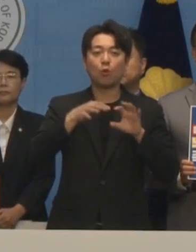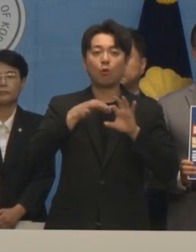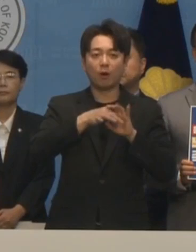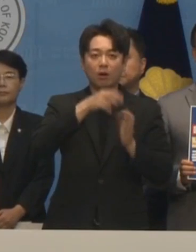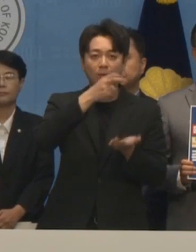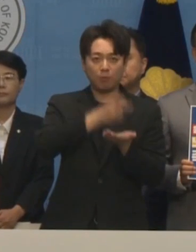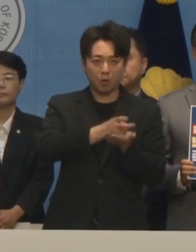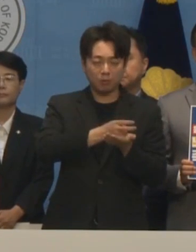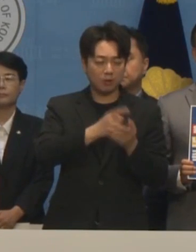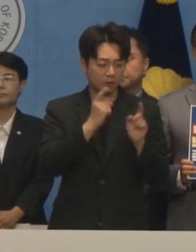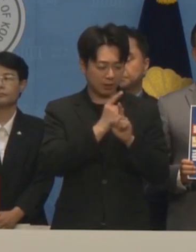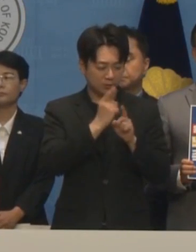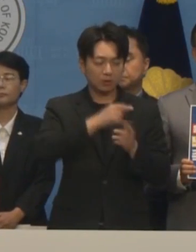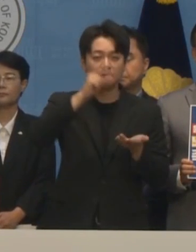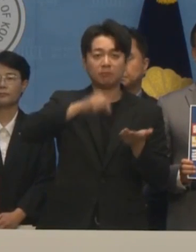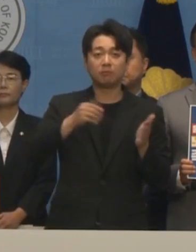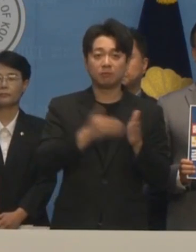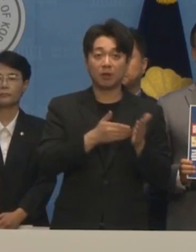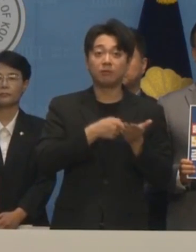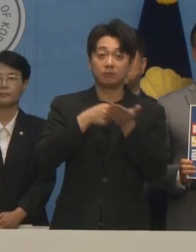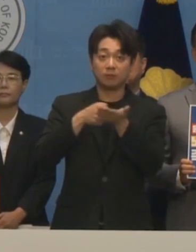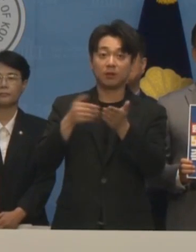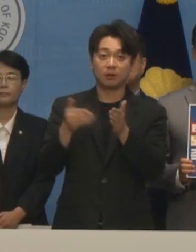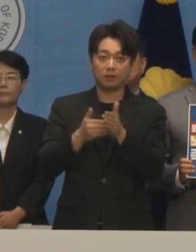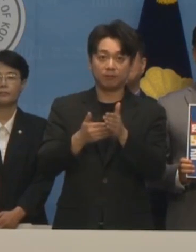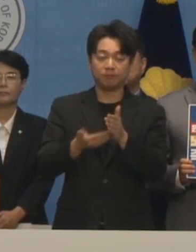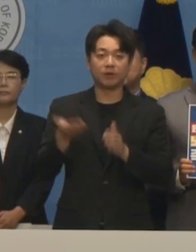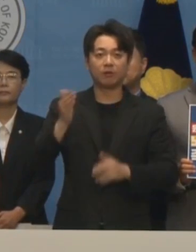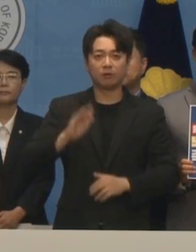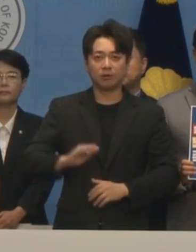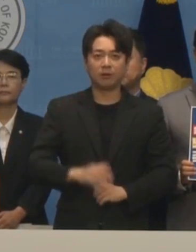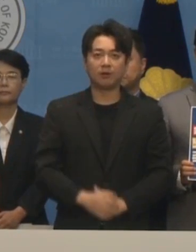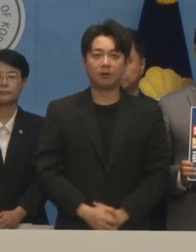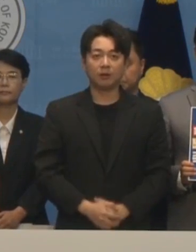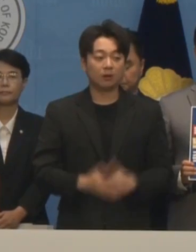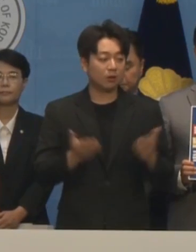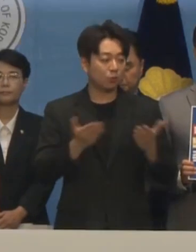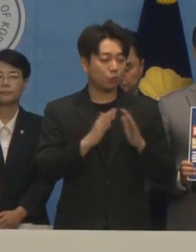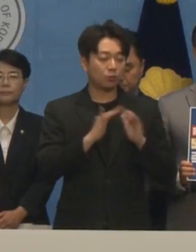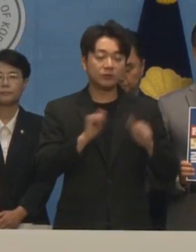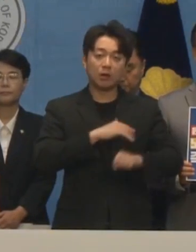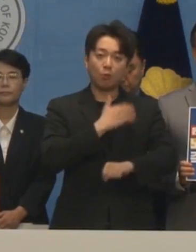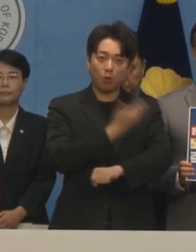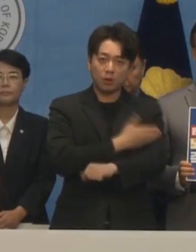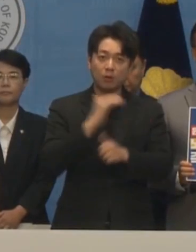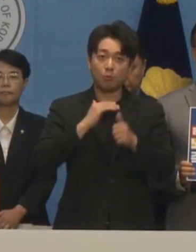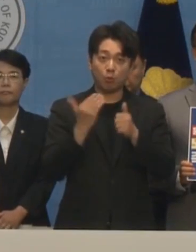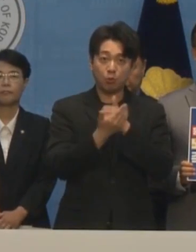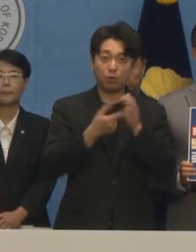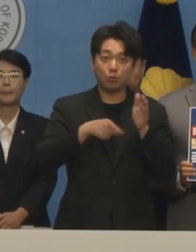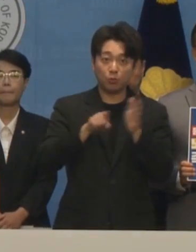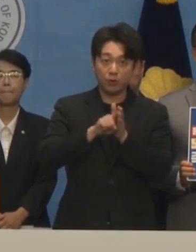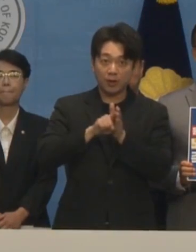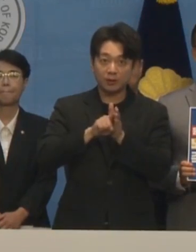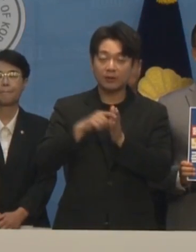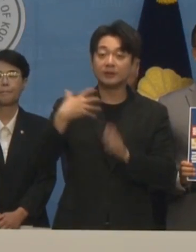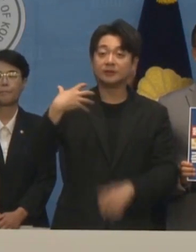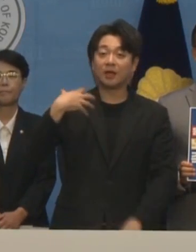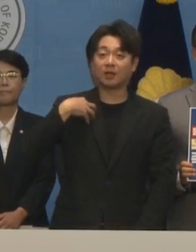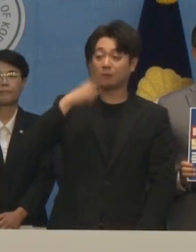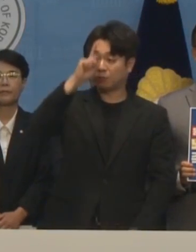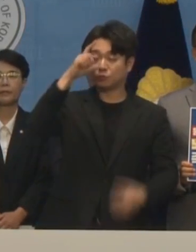권고하고 있습니다. 그럼에도 일하는 사람의 권리 보장을 위해 일해야 할 고용노동부는 헌법을